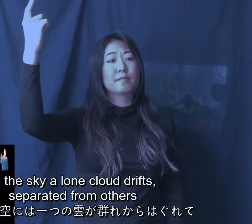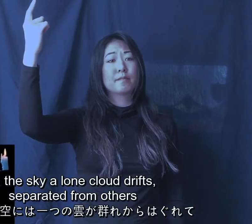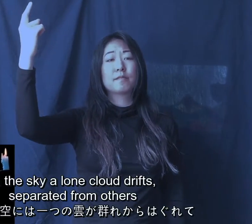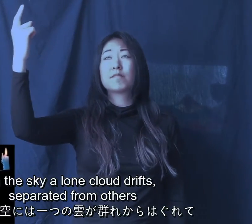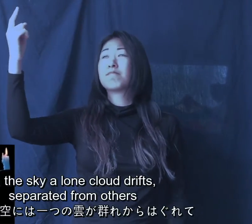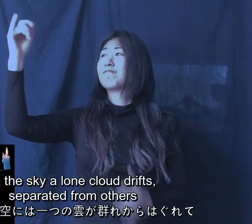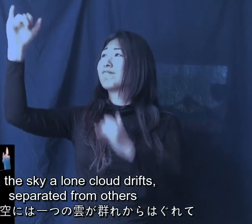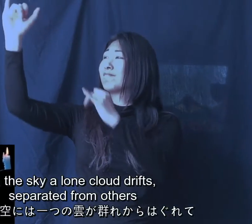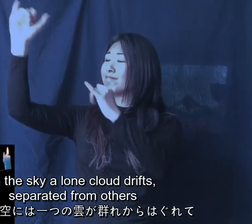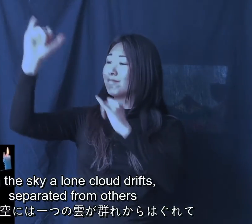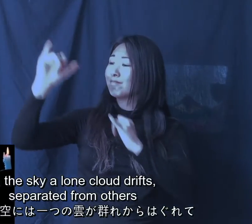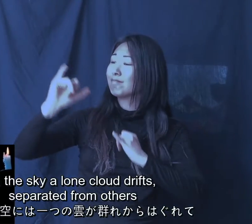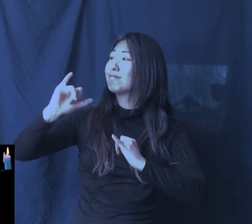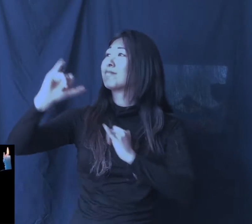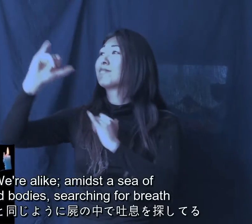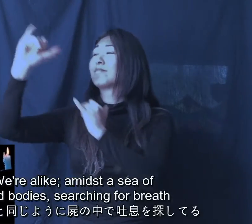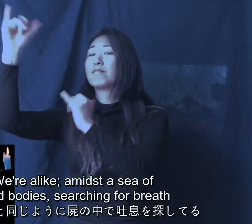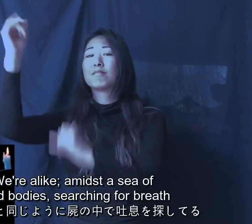て